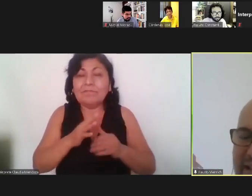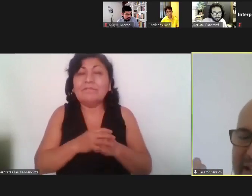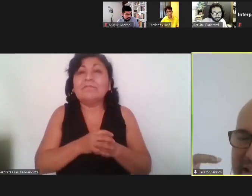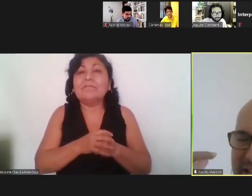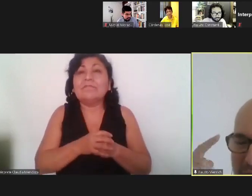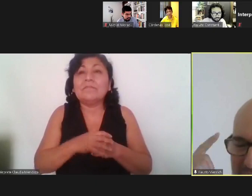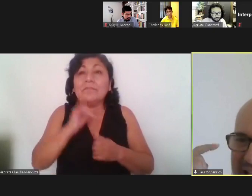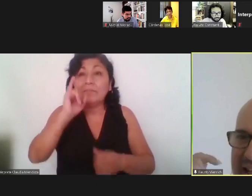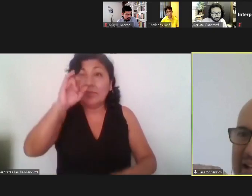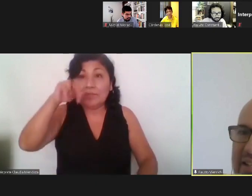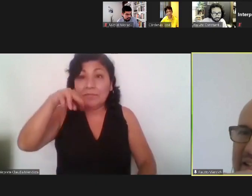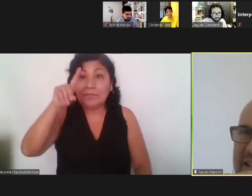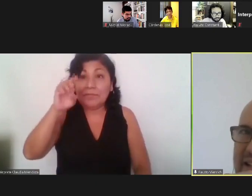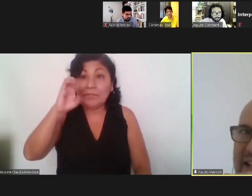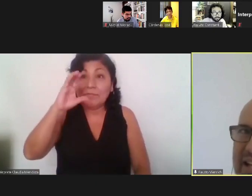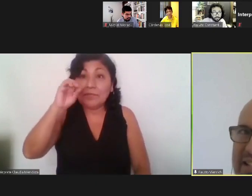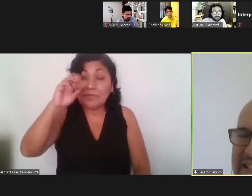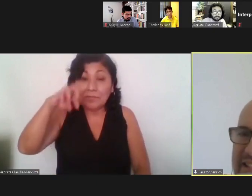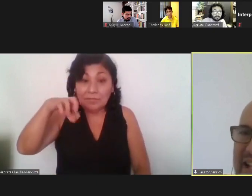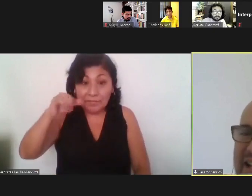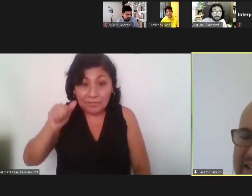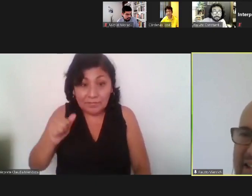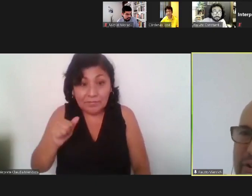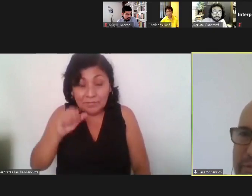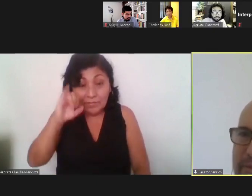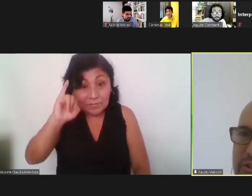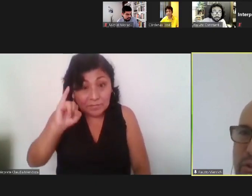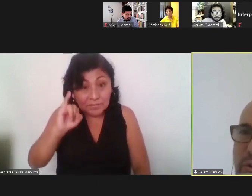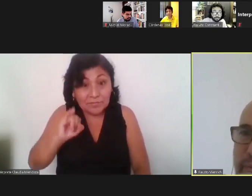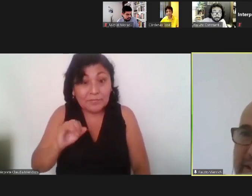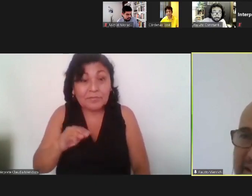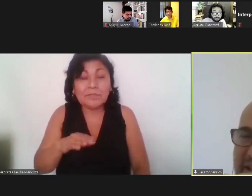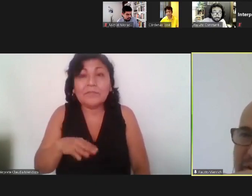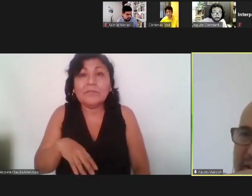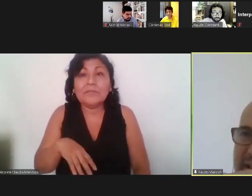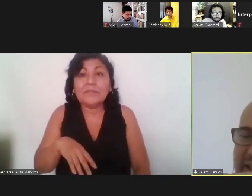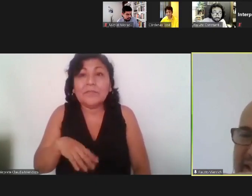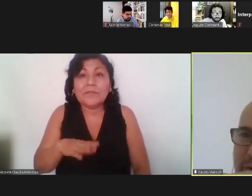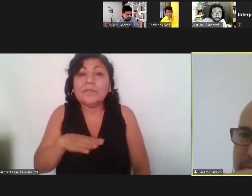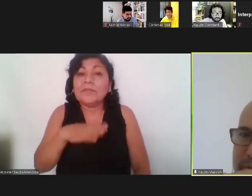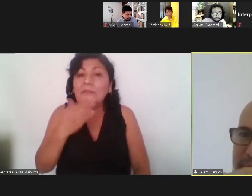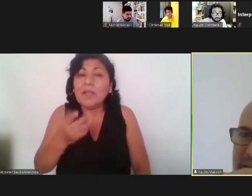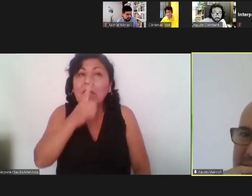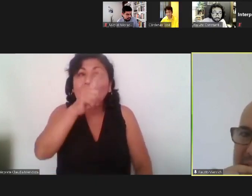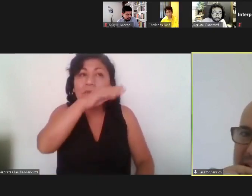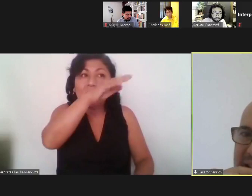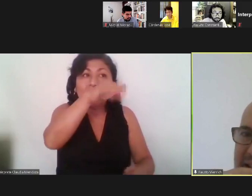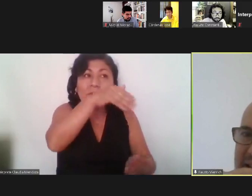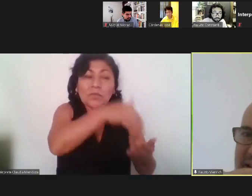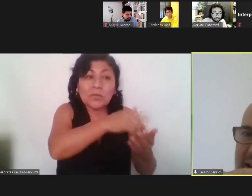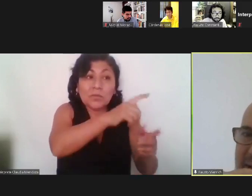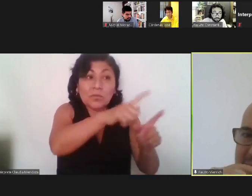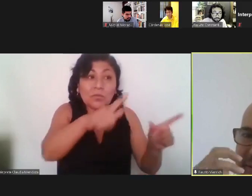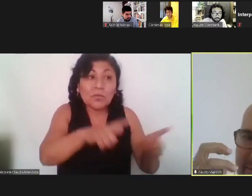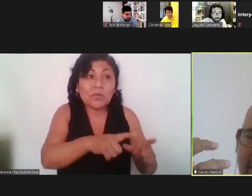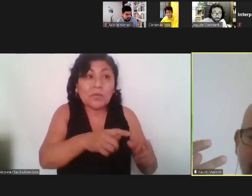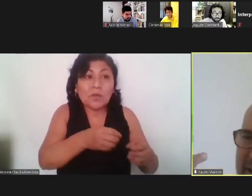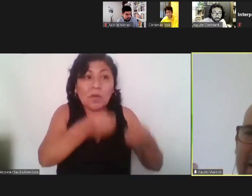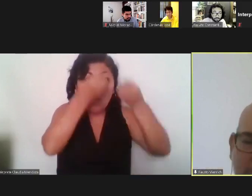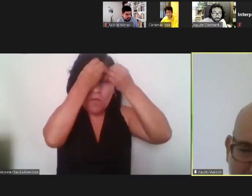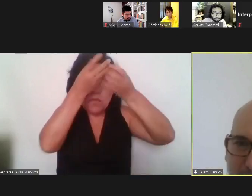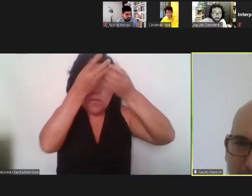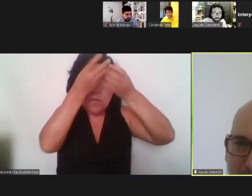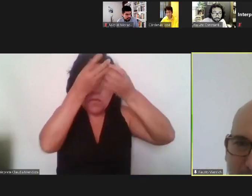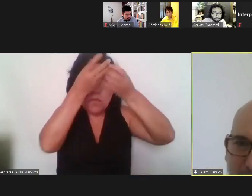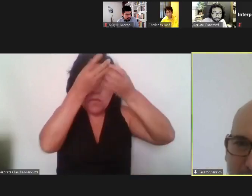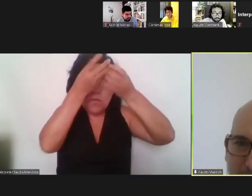también, en lo que es el CID, en el Centro de Información Documentario del Indecopi, que viene a